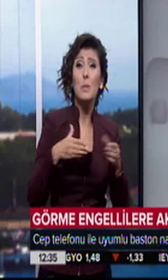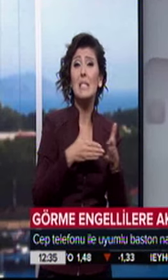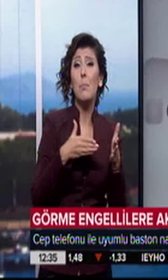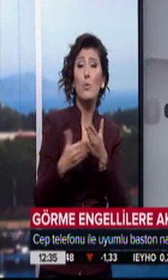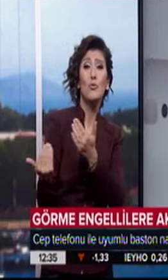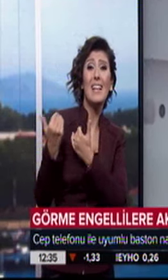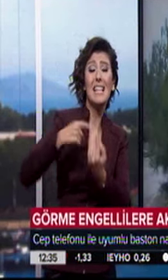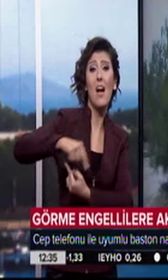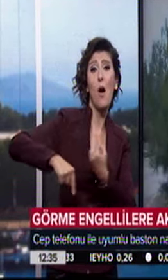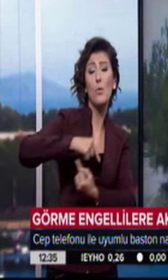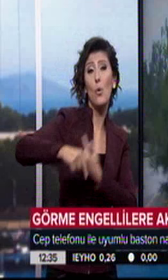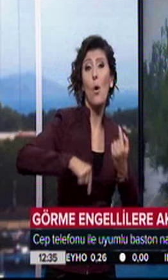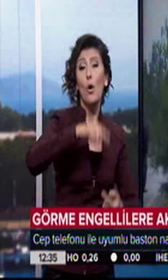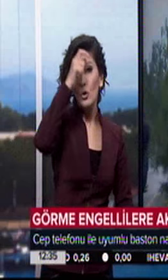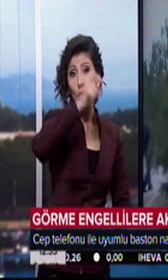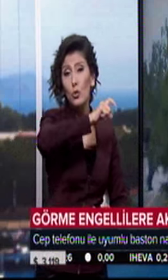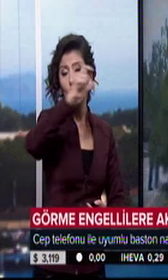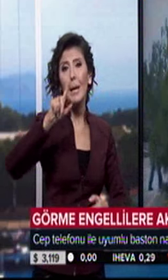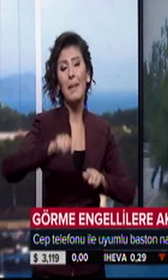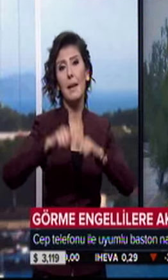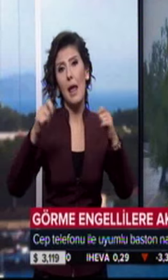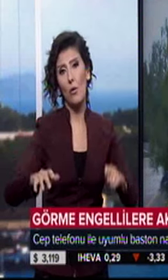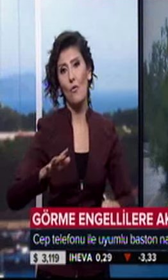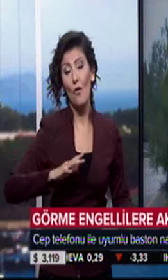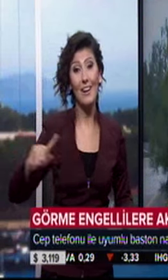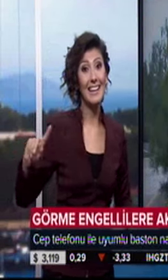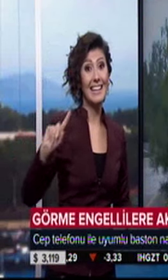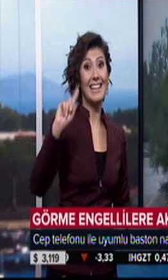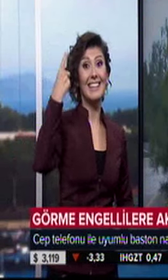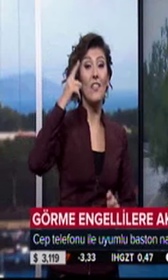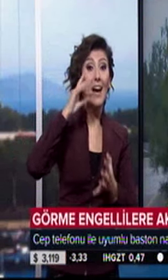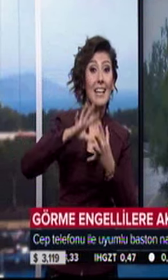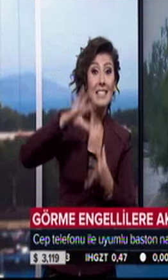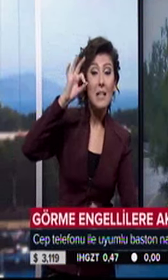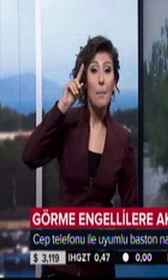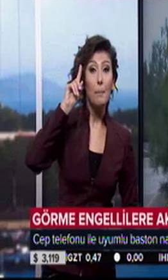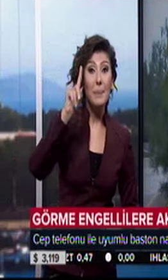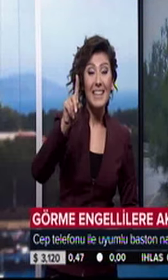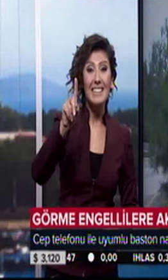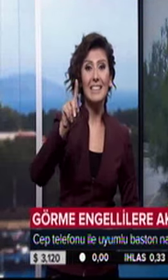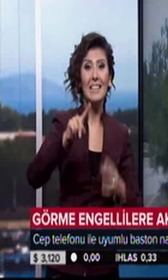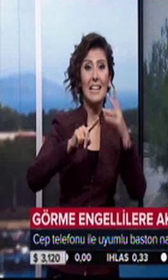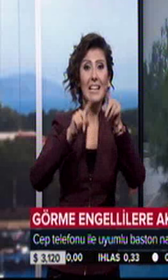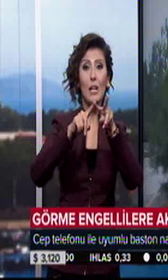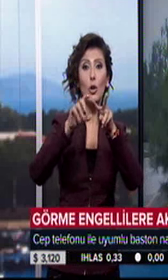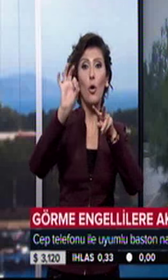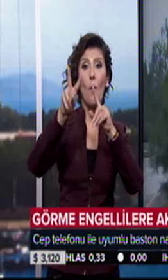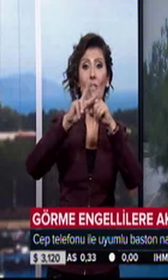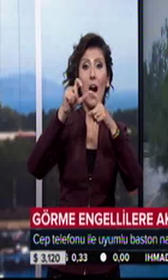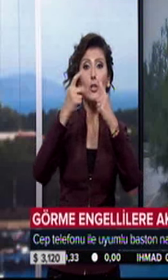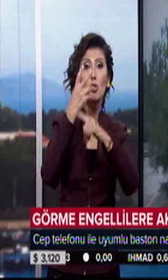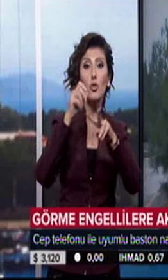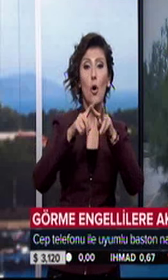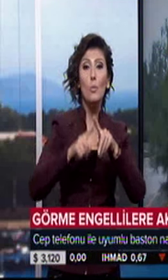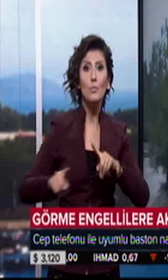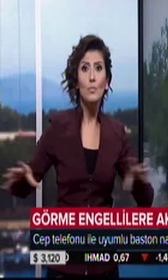ve destek arayışında. Türkiye'de bir rekor kırıldı. İlk defa insanlar bir inovasyon etrafında toplandılar ve